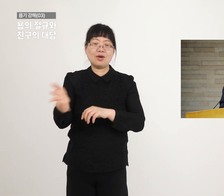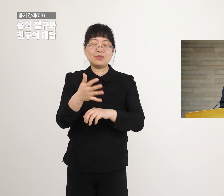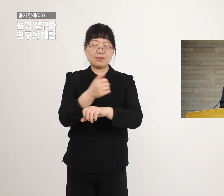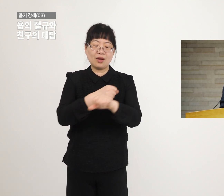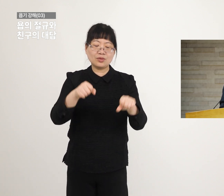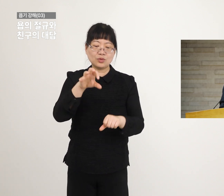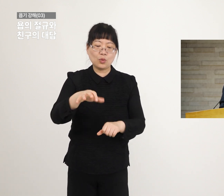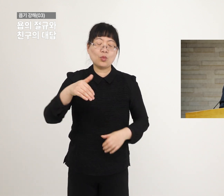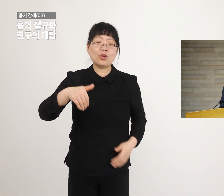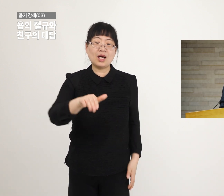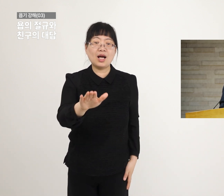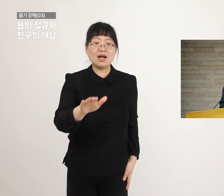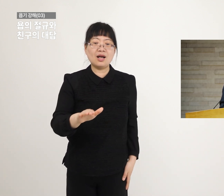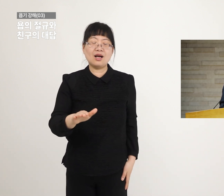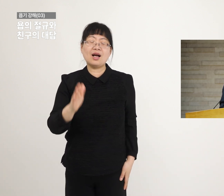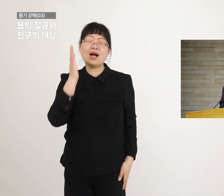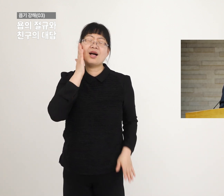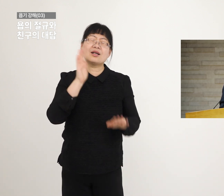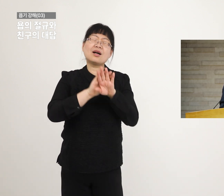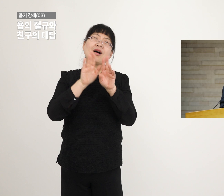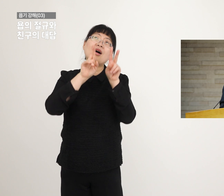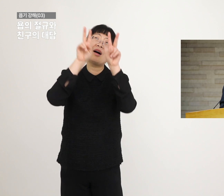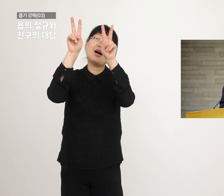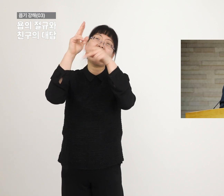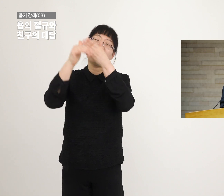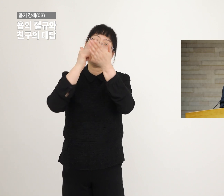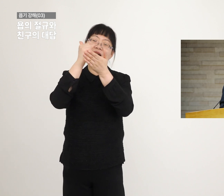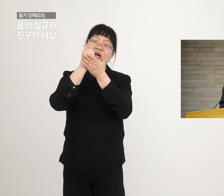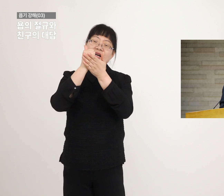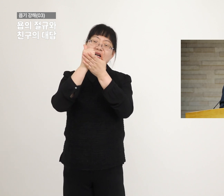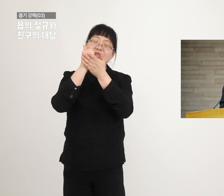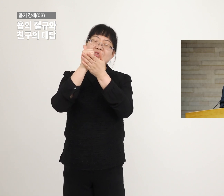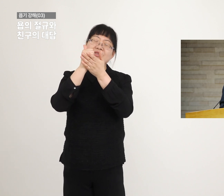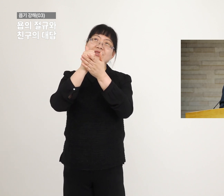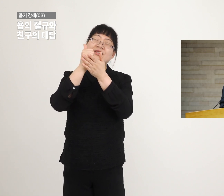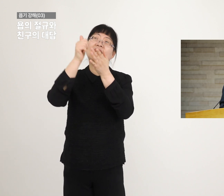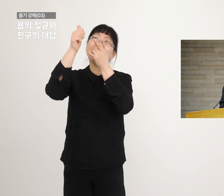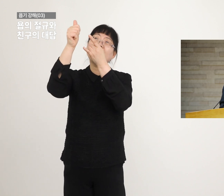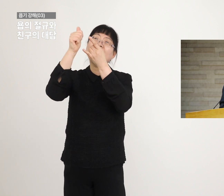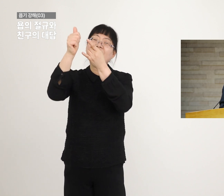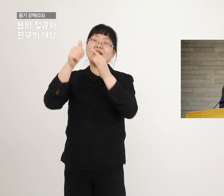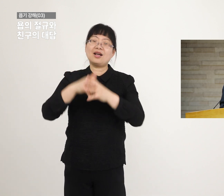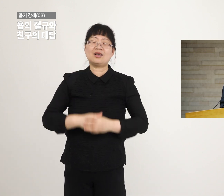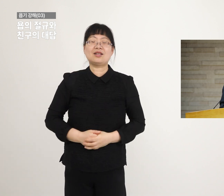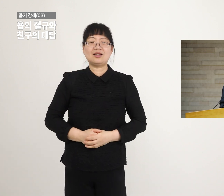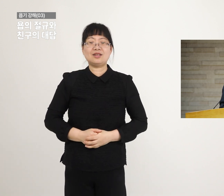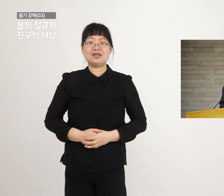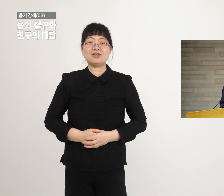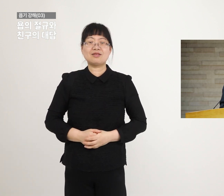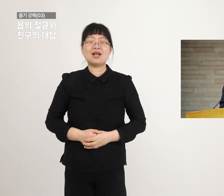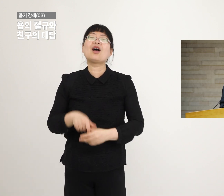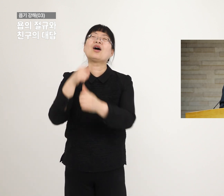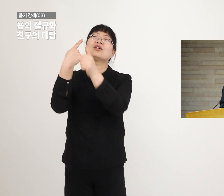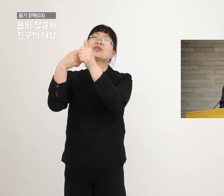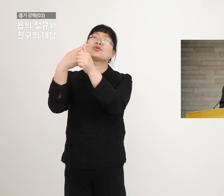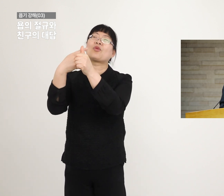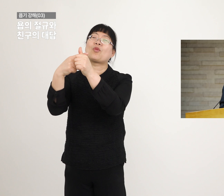나가셔서 하늘을 향해 하나님을 대고 막 욕을